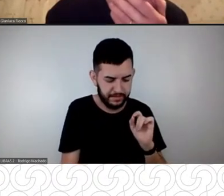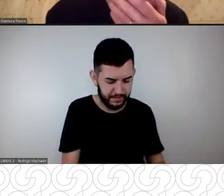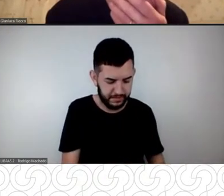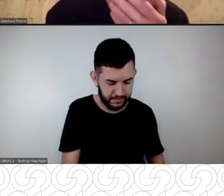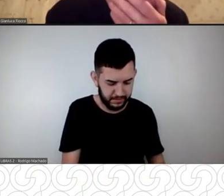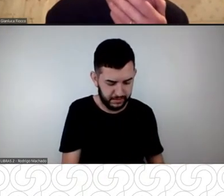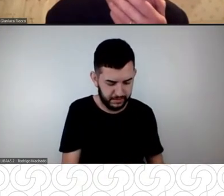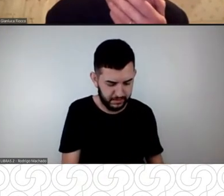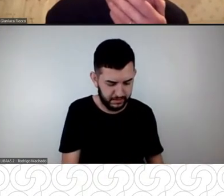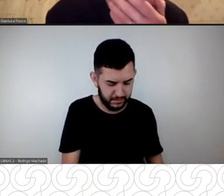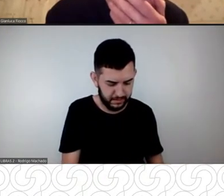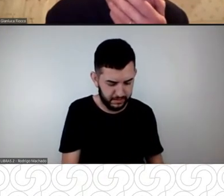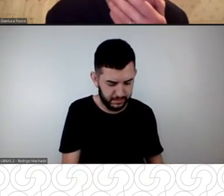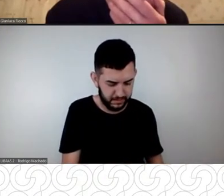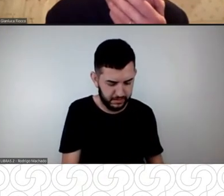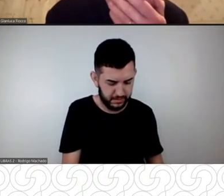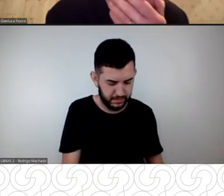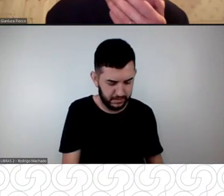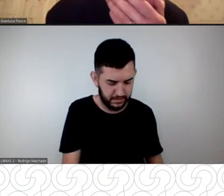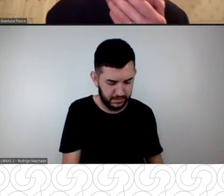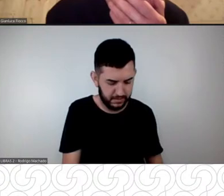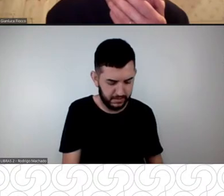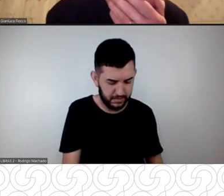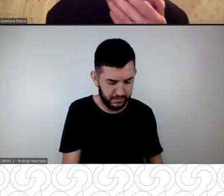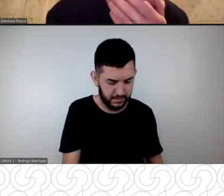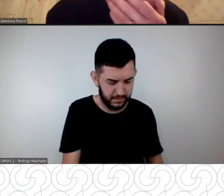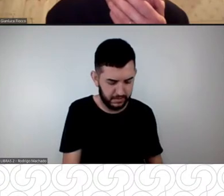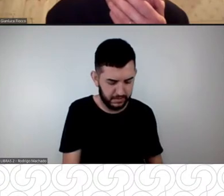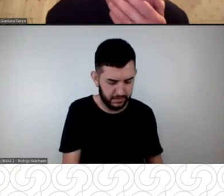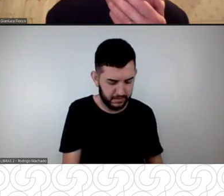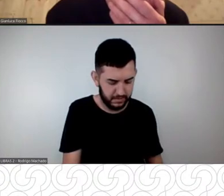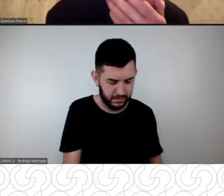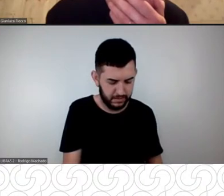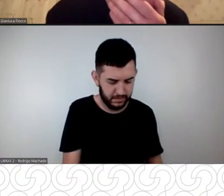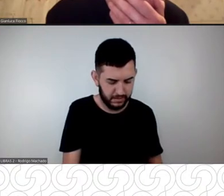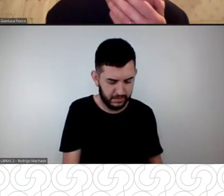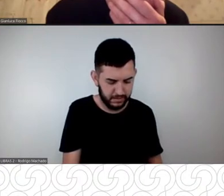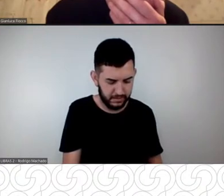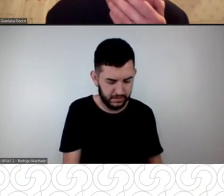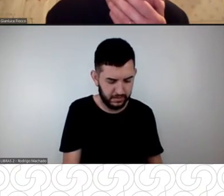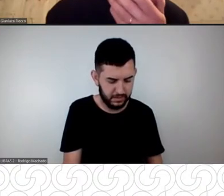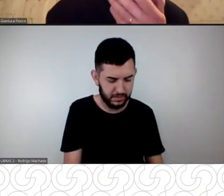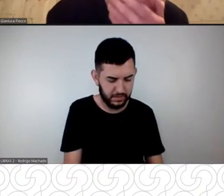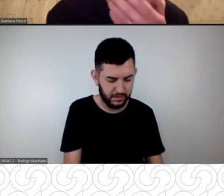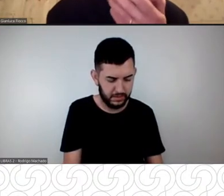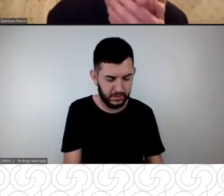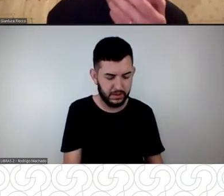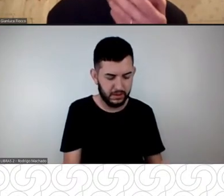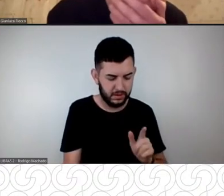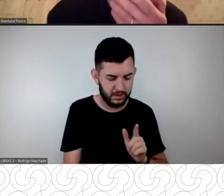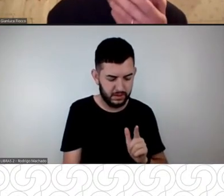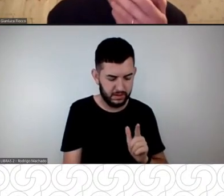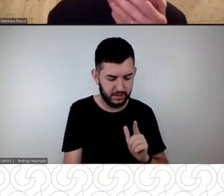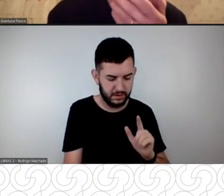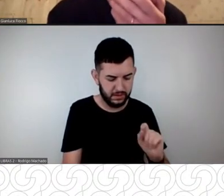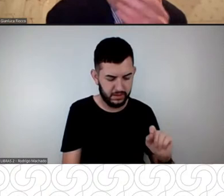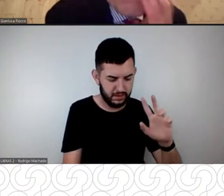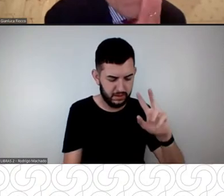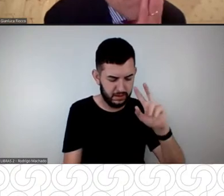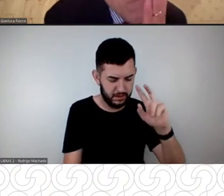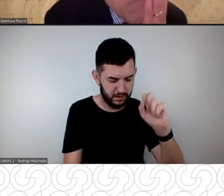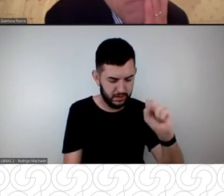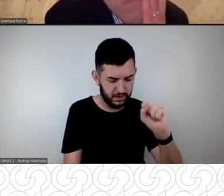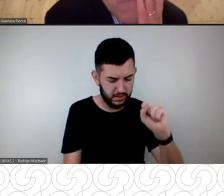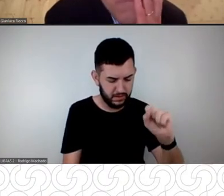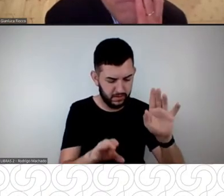os países do Ocidente, as forças democráticas do Ocidente têm um grande papel nesse